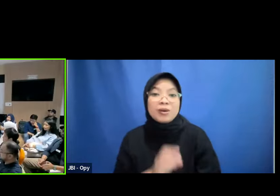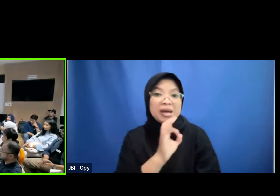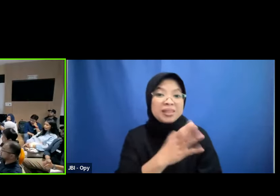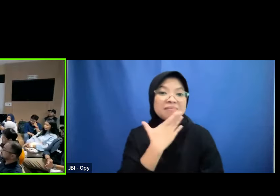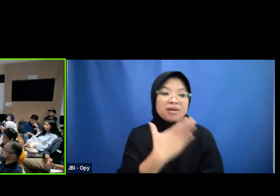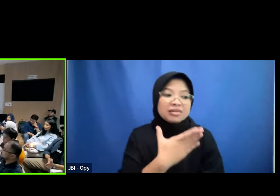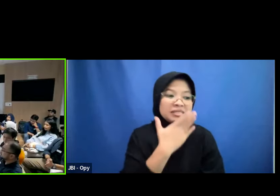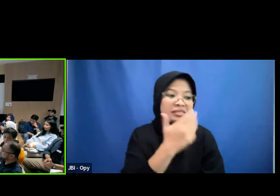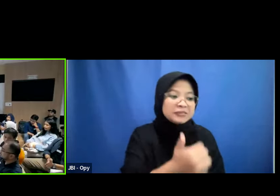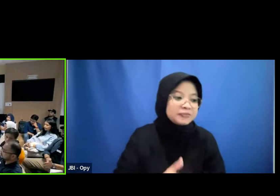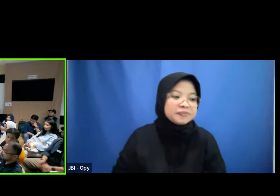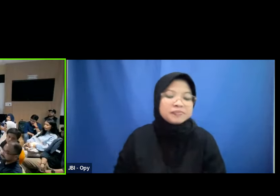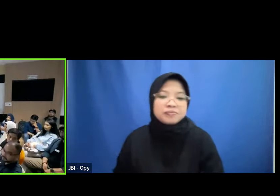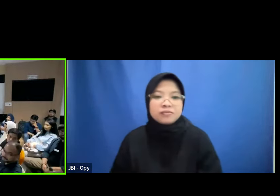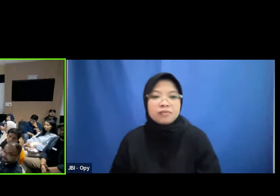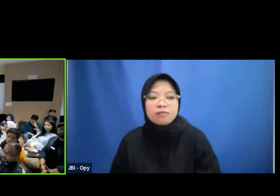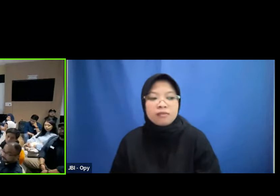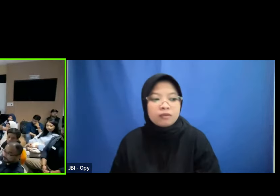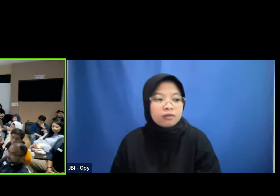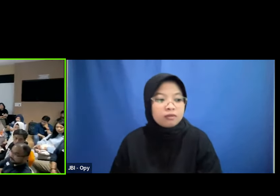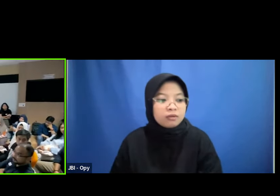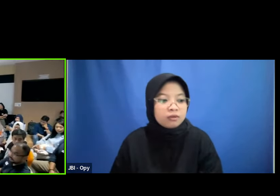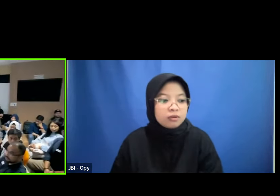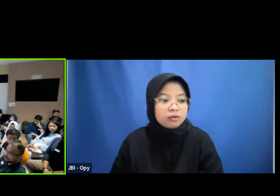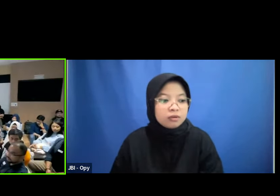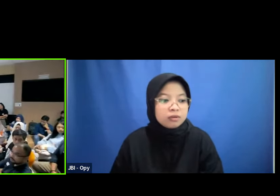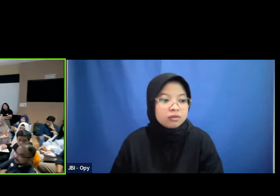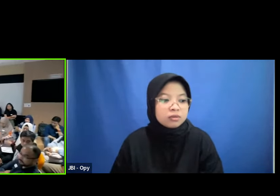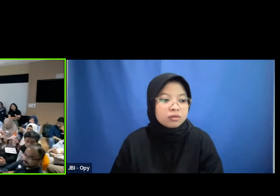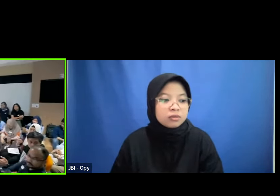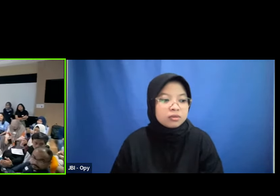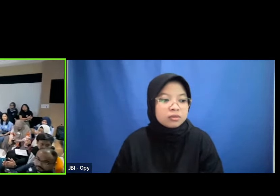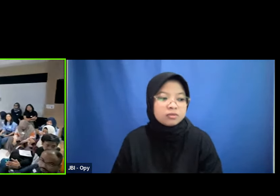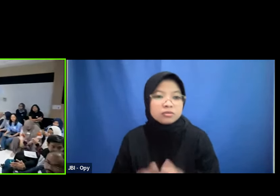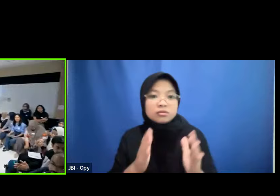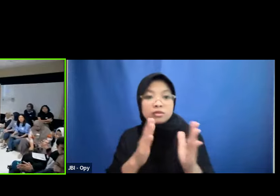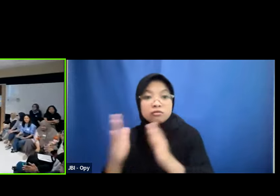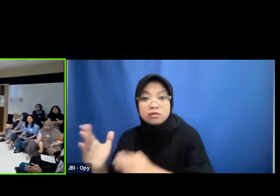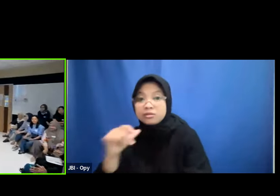eh berikutnya mungkin Kakak yang di